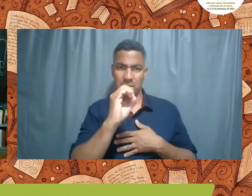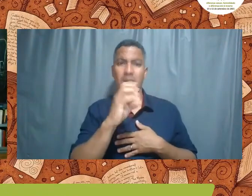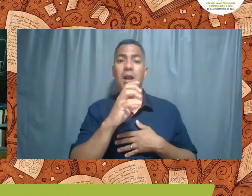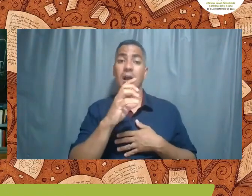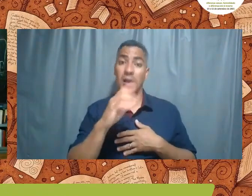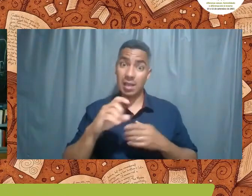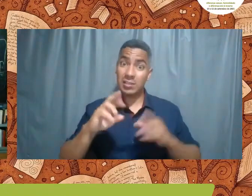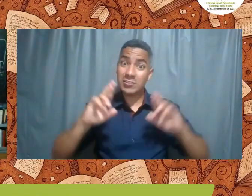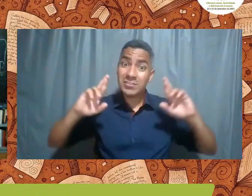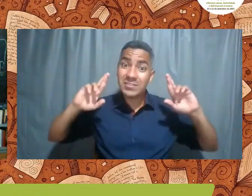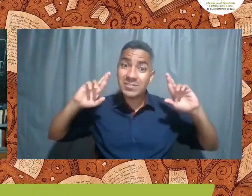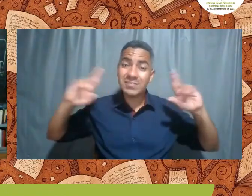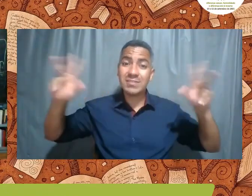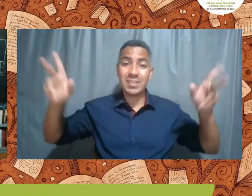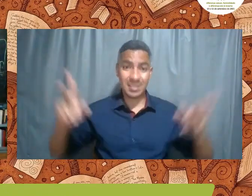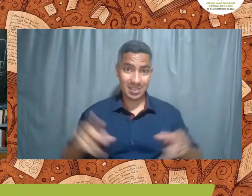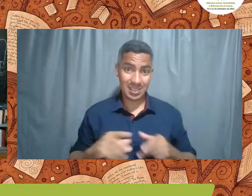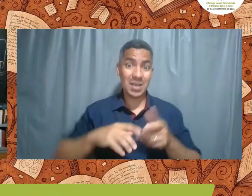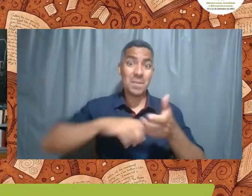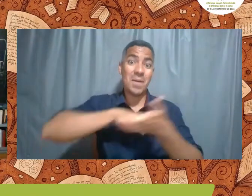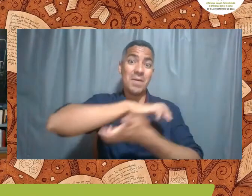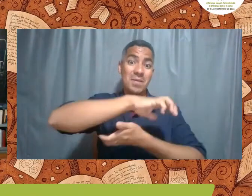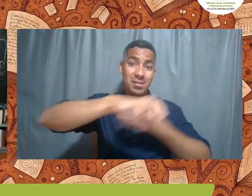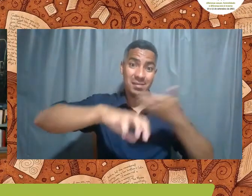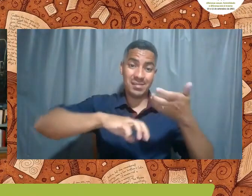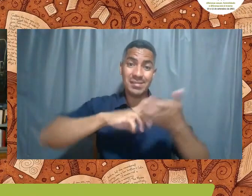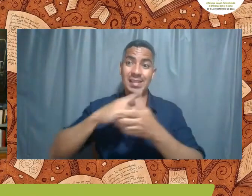Né? Então, nesse movimento